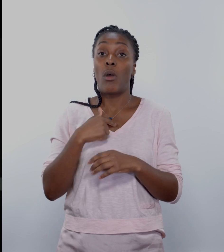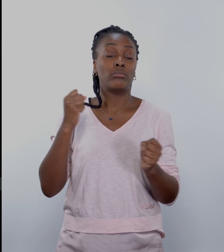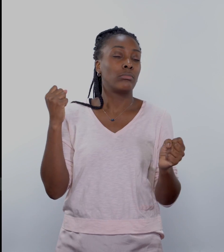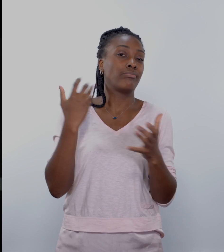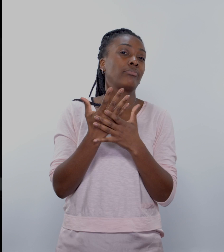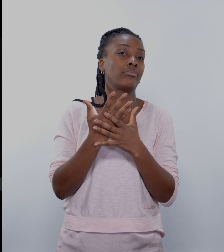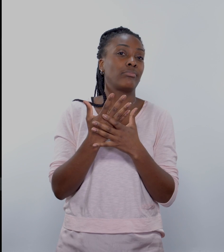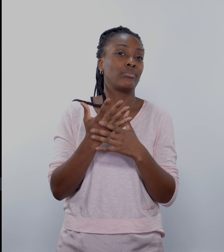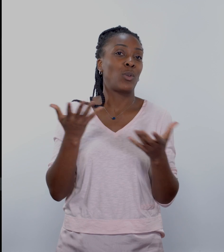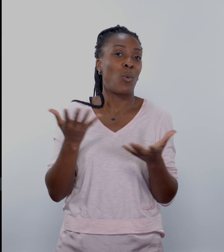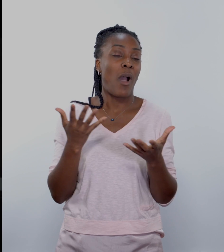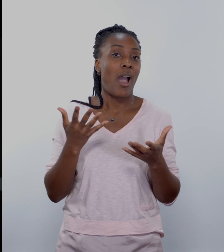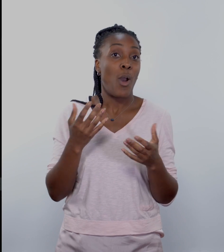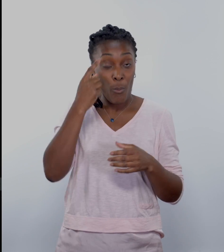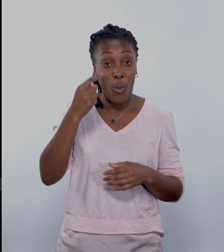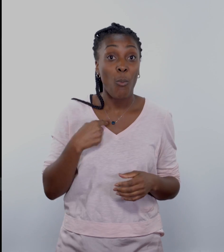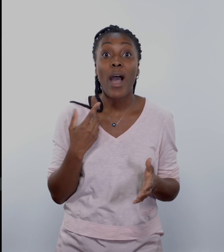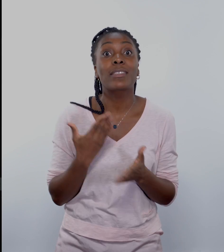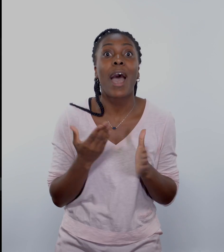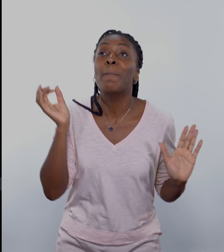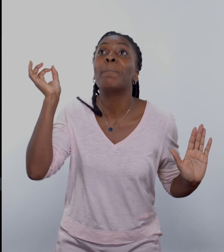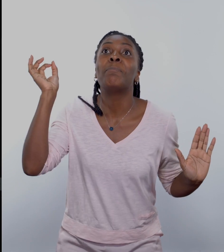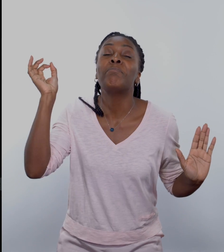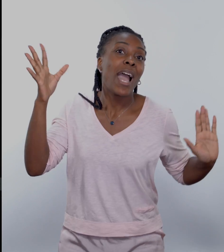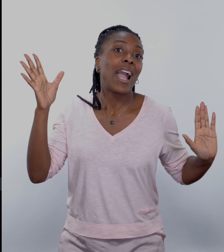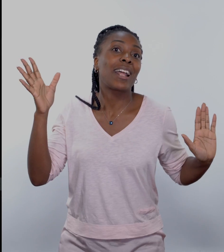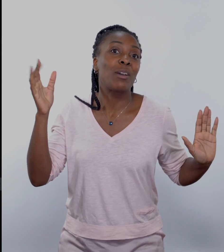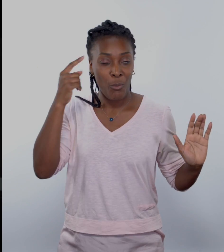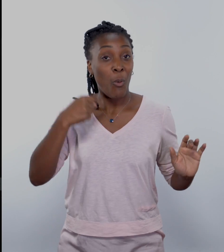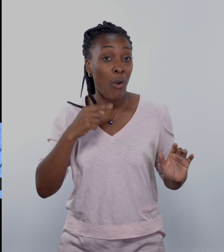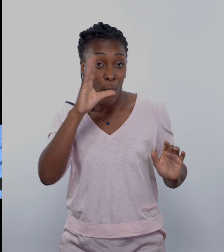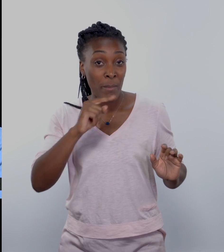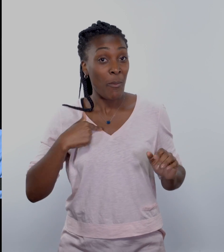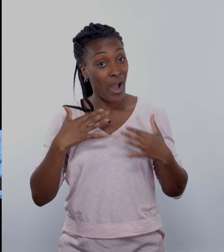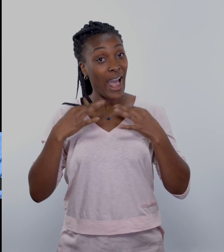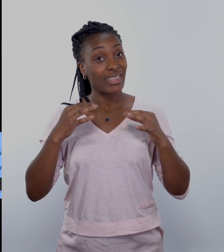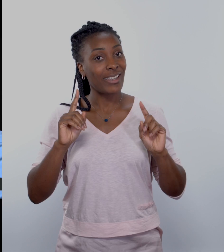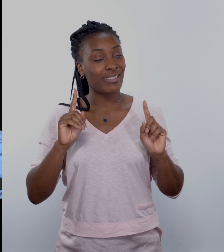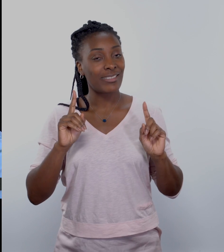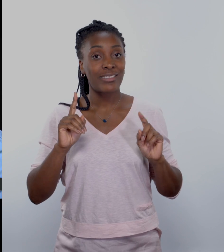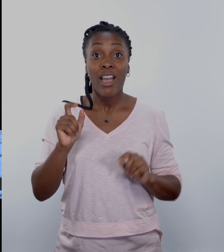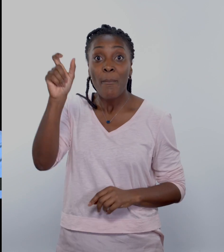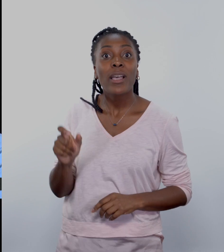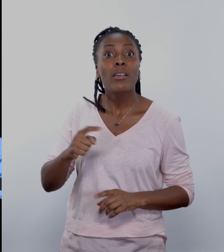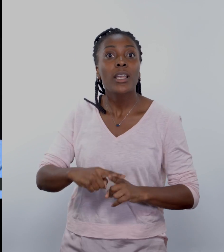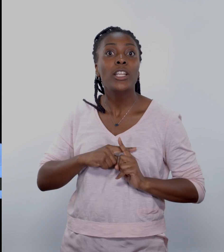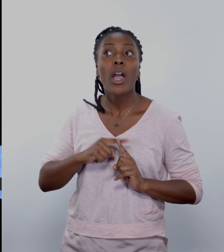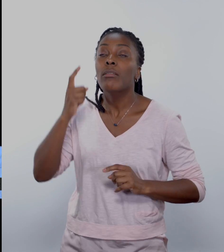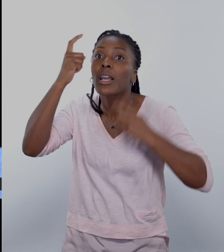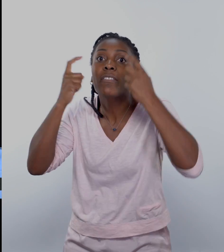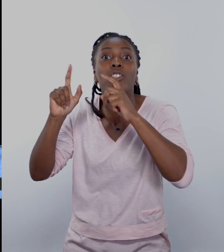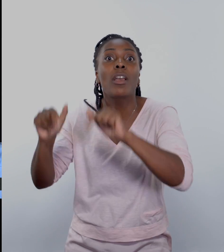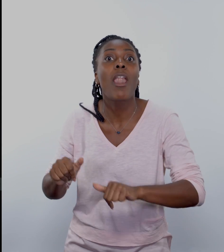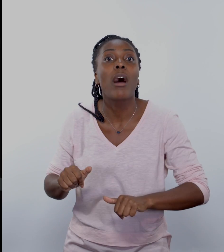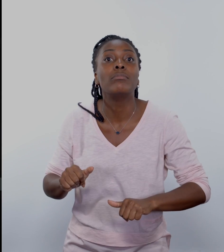j'ai eu une surprise. Quelque chose qui est quasiment de l'ordre d'un miracle pour un athée. J'ai vu un chrétien qui